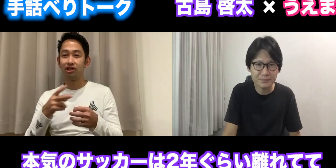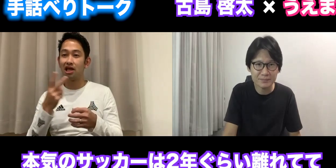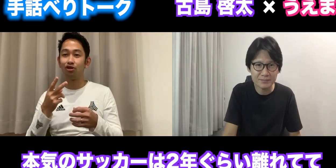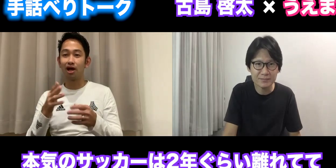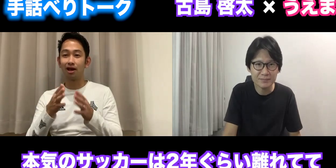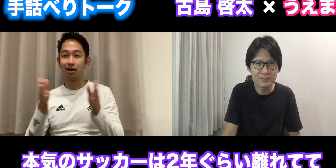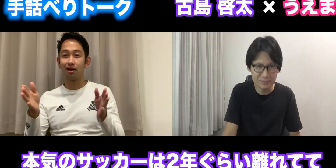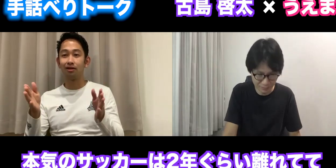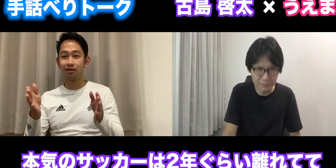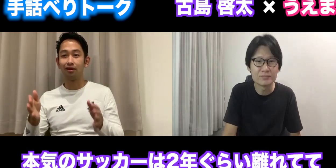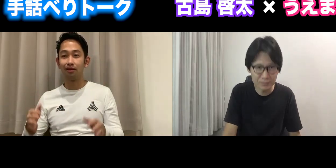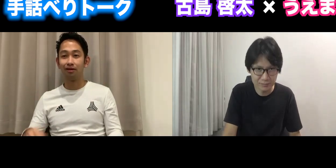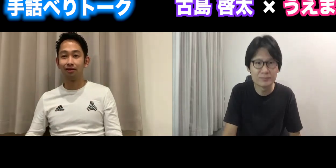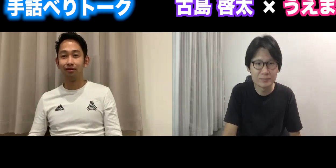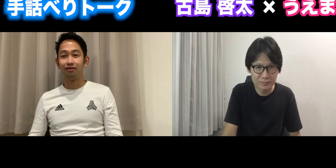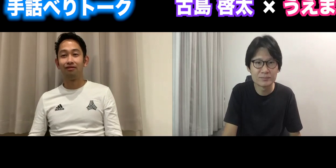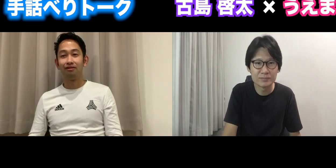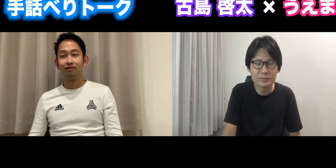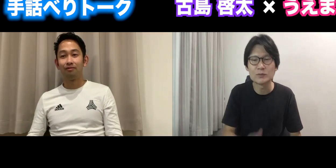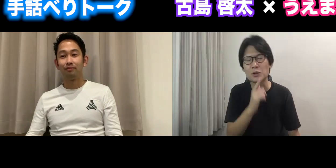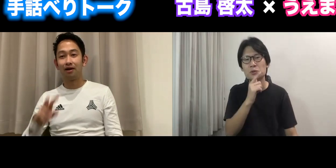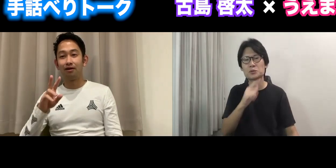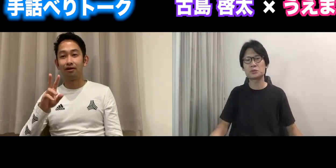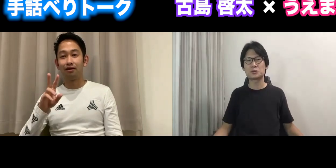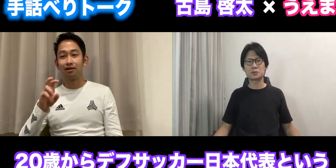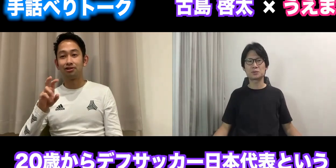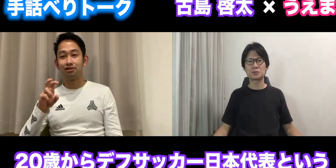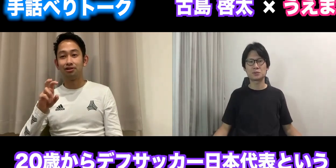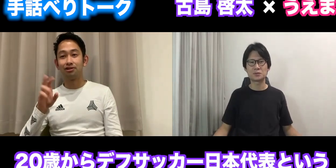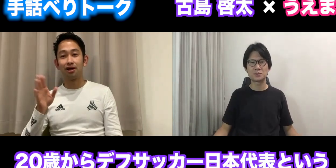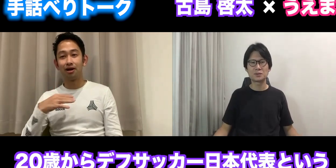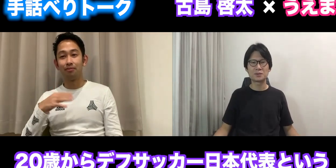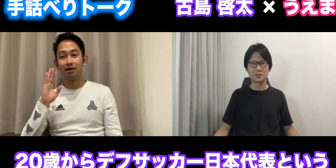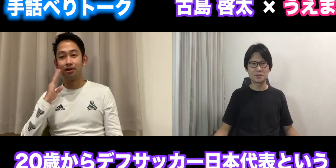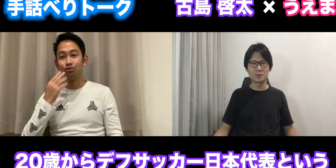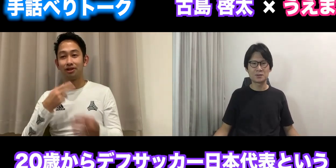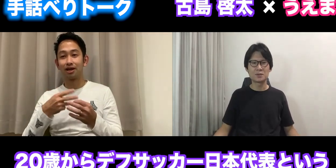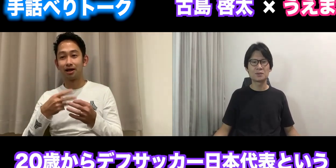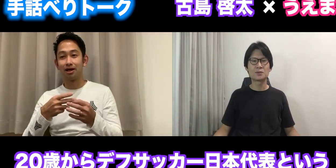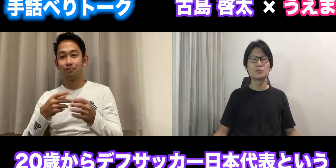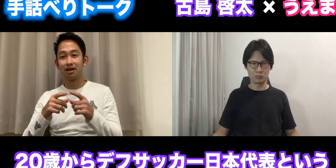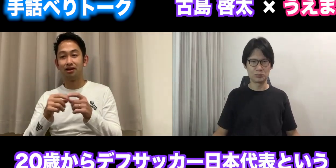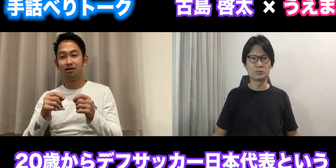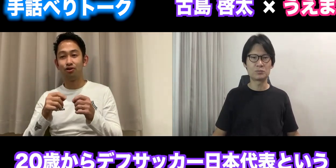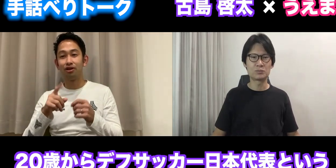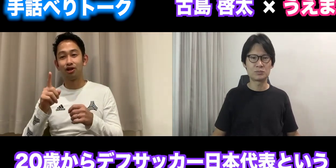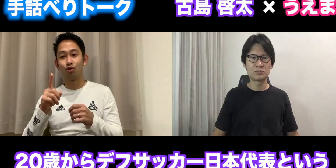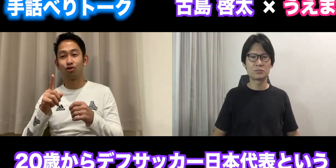年くらい余るフェだからあたちからレフ作家らまあ日本代表っていう